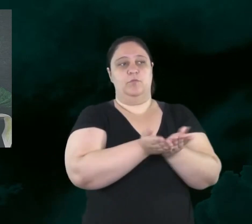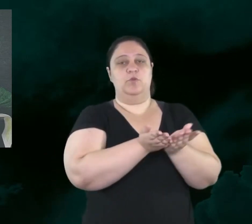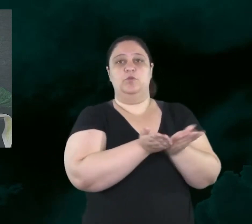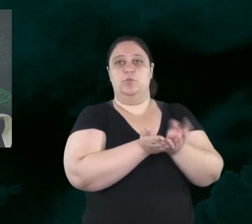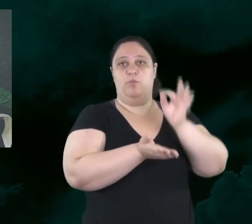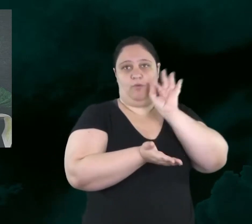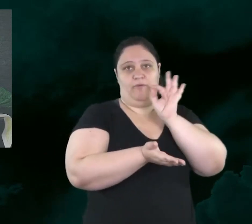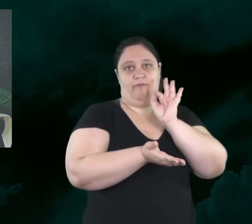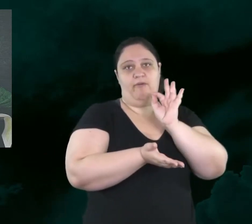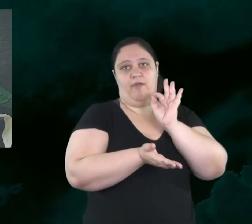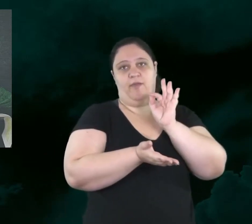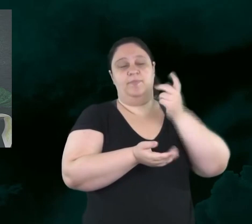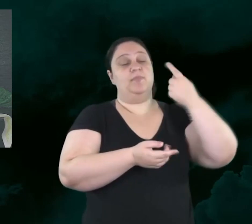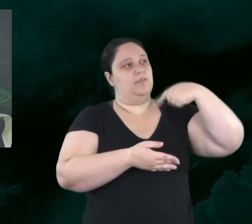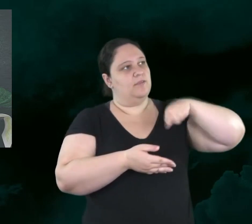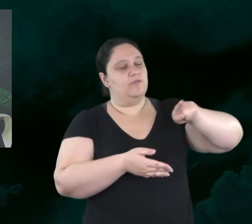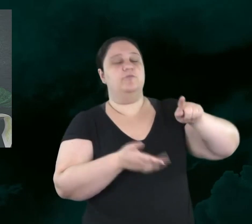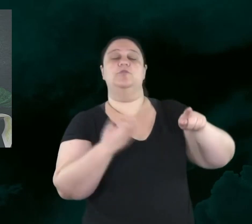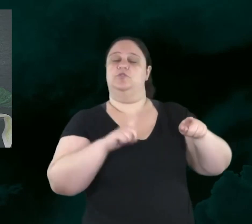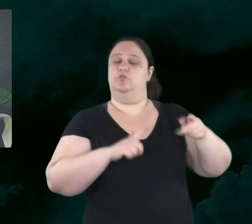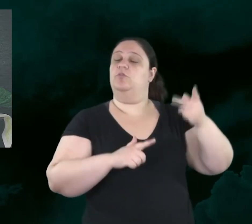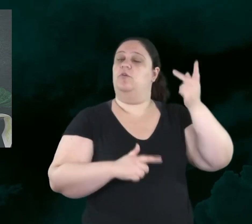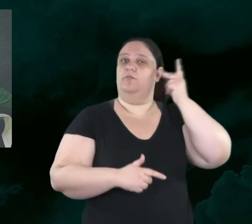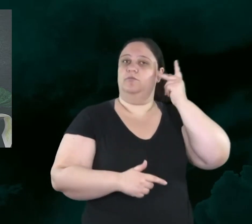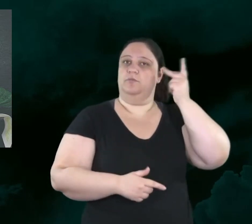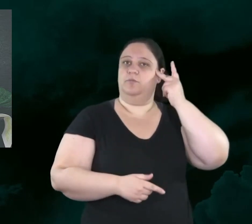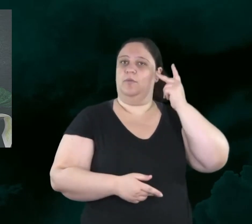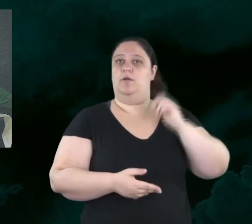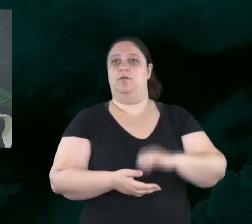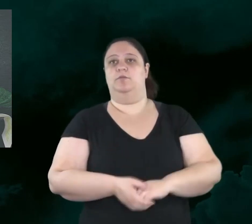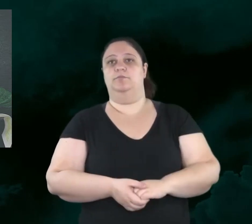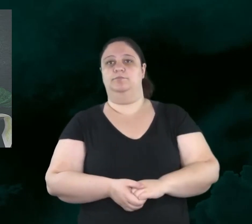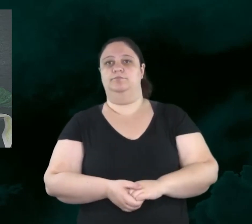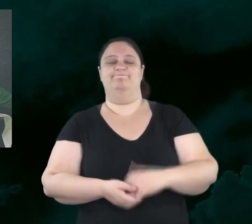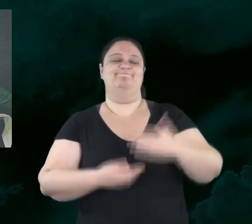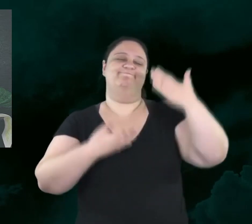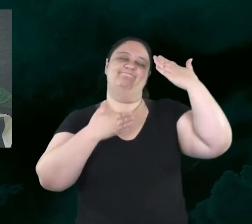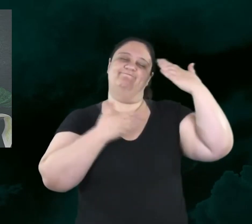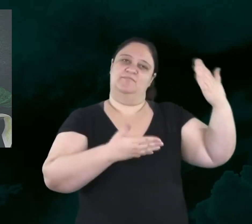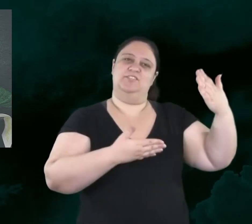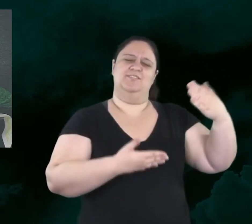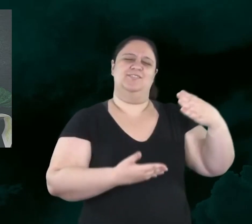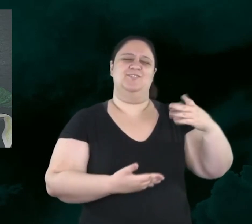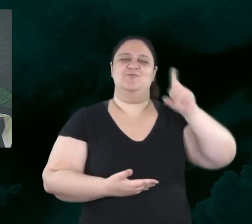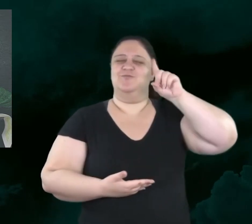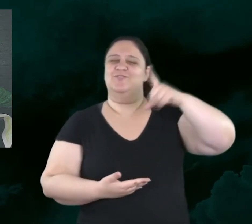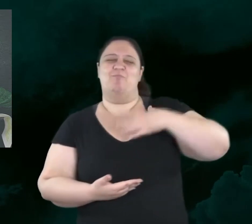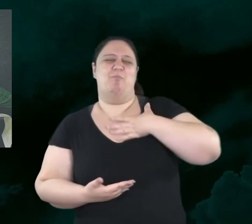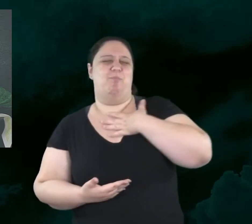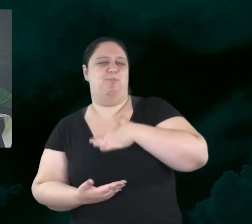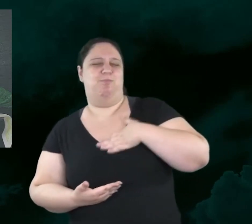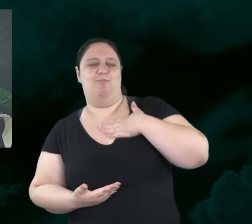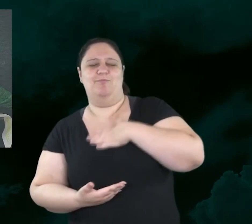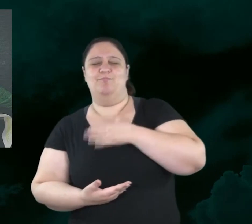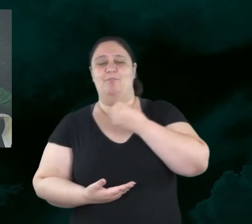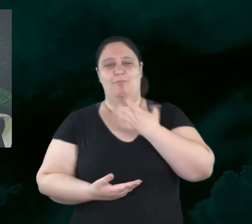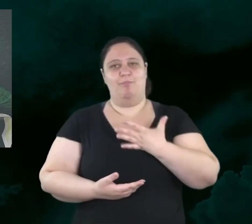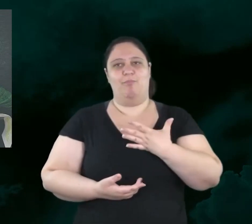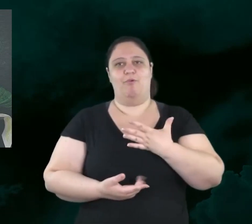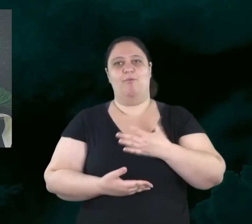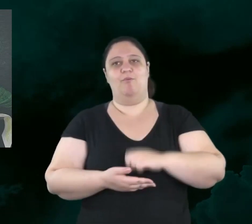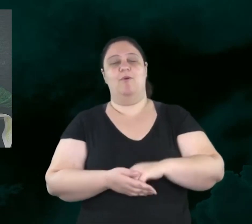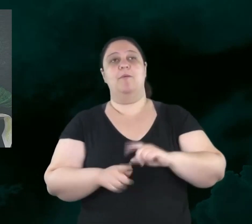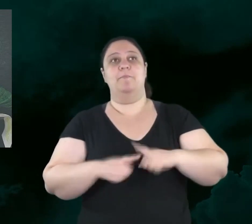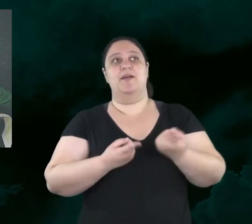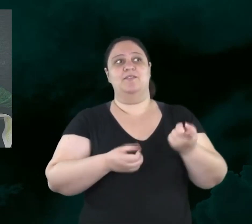fui de novo para lá, em São Paulo. E graças a Deus tive um dia muito gostoso, passei com os irmãos. Só que na volta de São